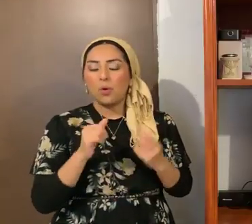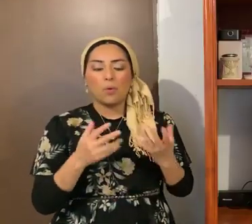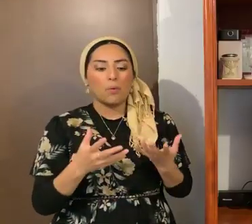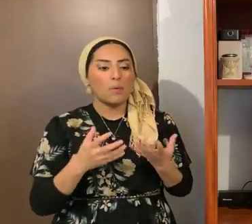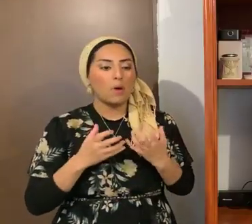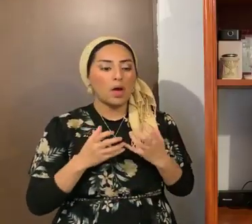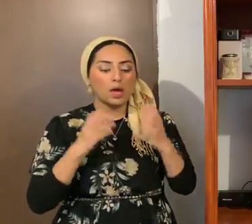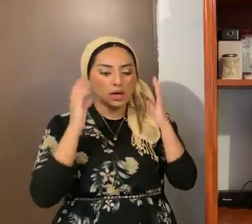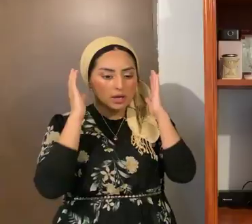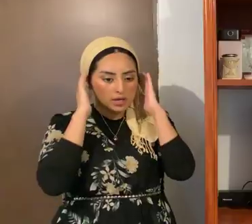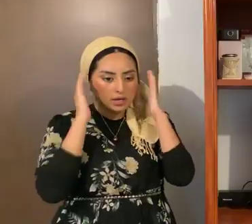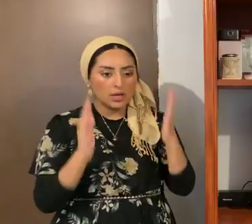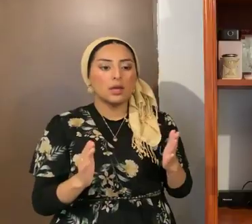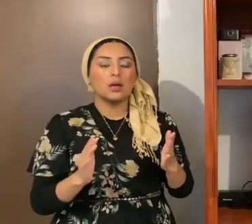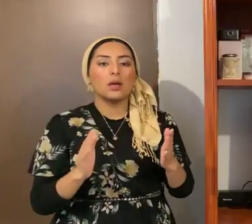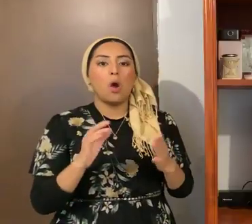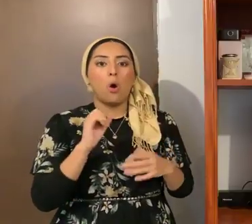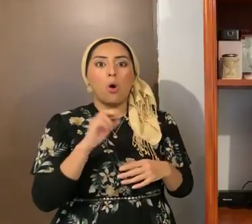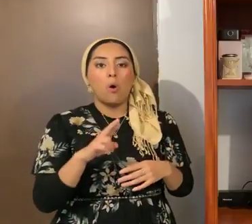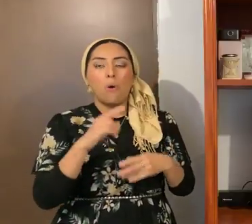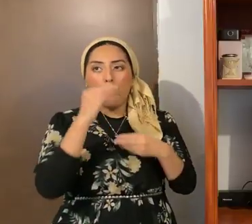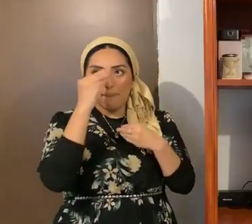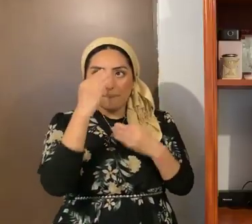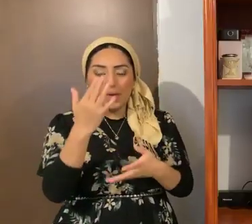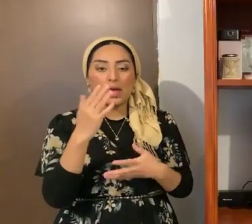escuchar ni obedecer Torah.